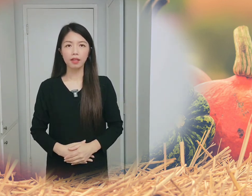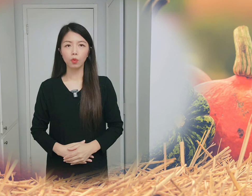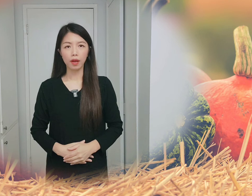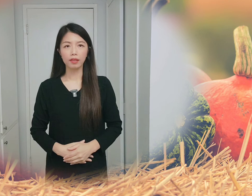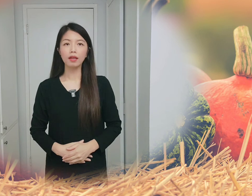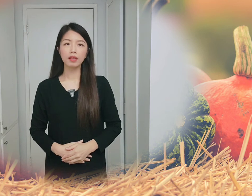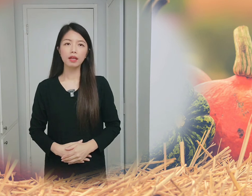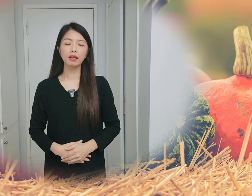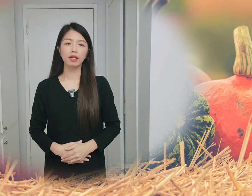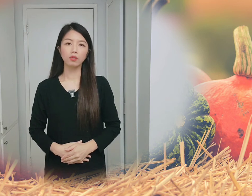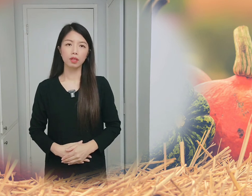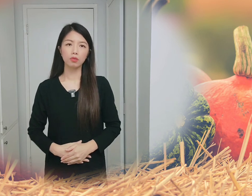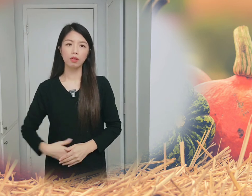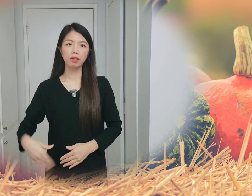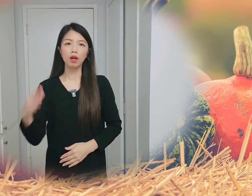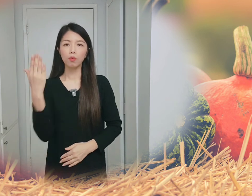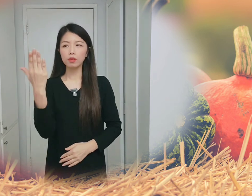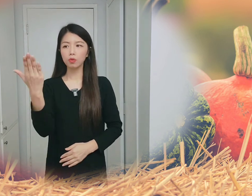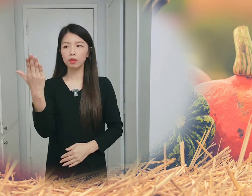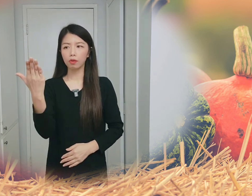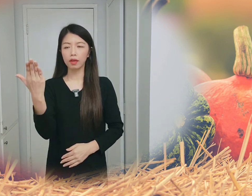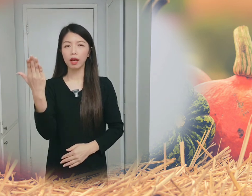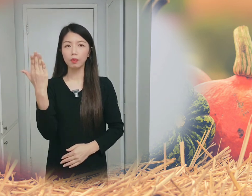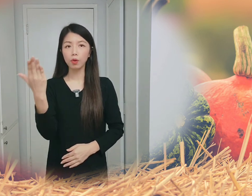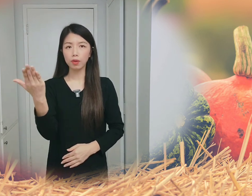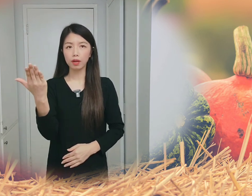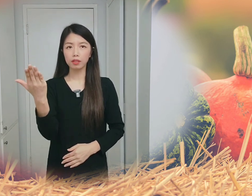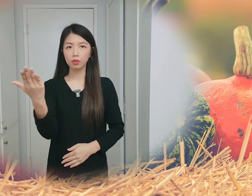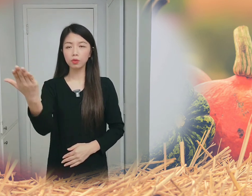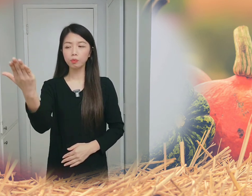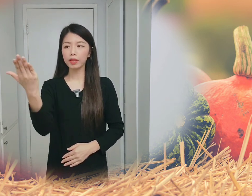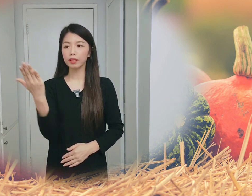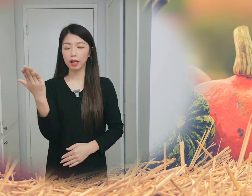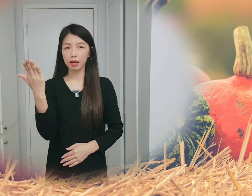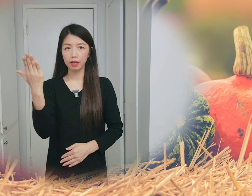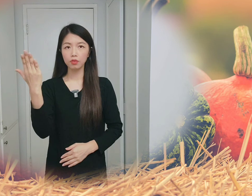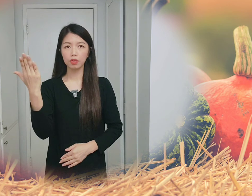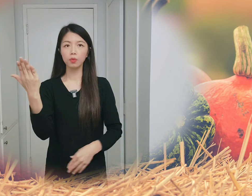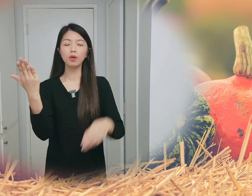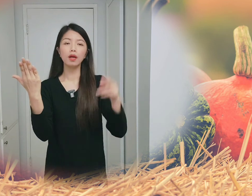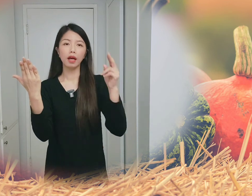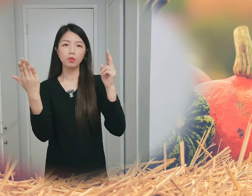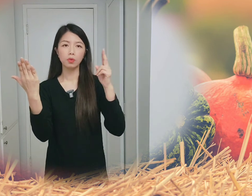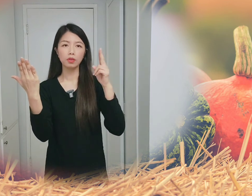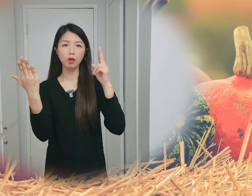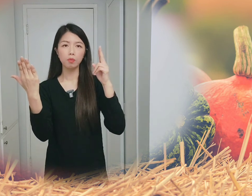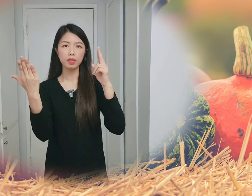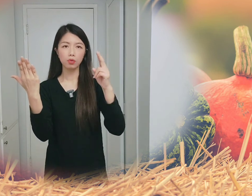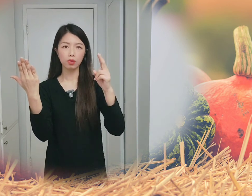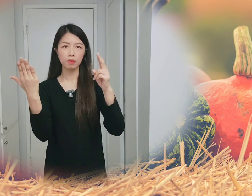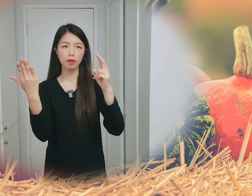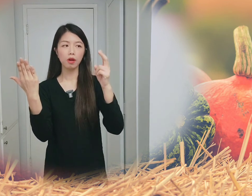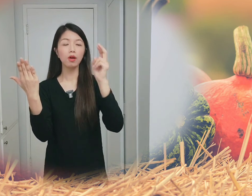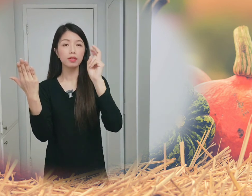찬양해, 노래하다, 찬양하다 이런 뜻의 수어는 왼손은 이렇게 악보라고 생각하시고 손바닥이 나를 향하게 해주시고 다른 손은